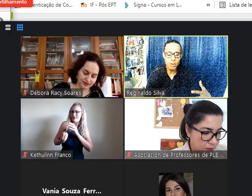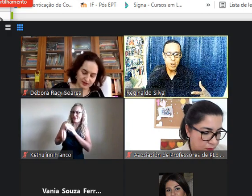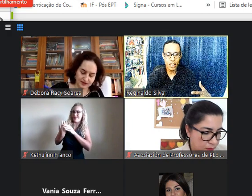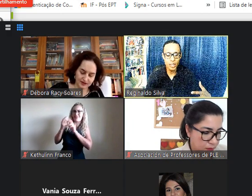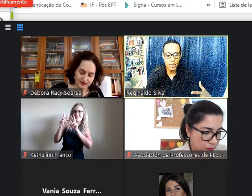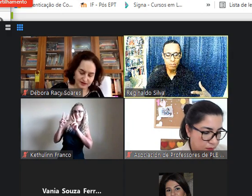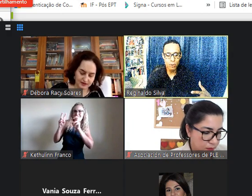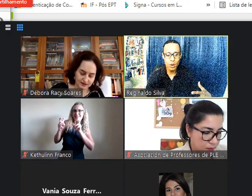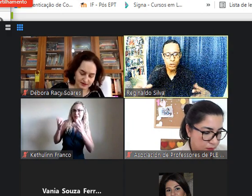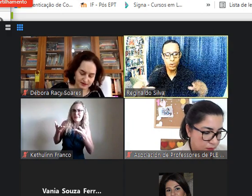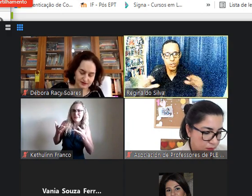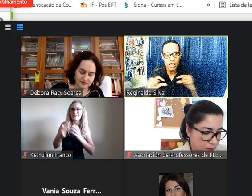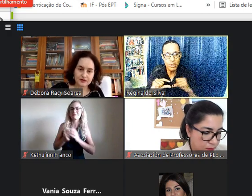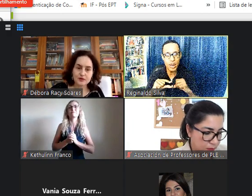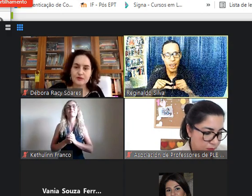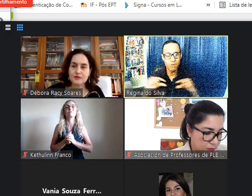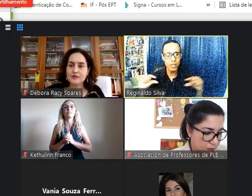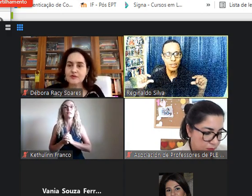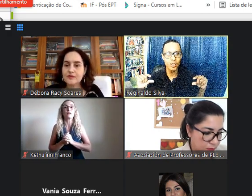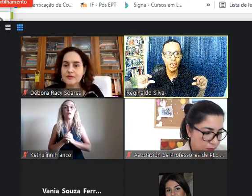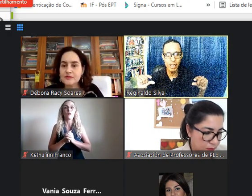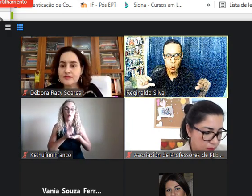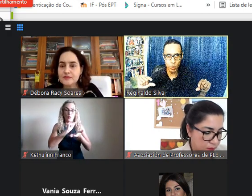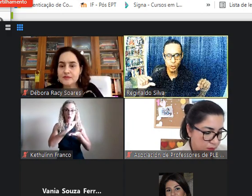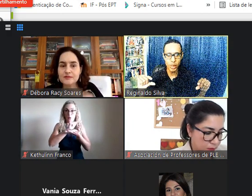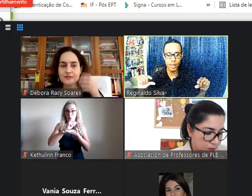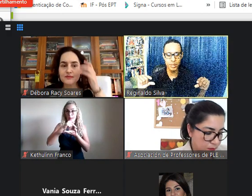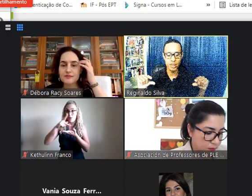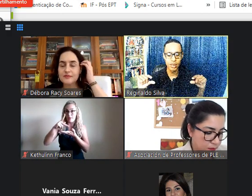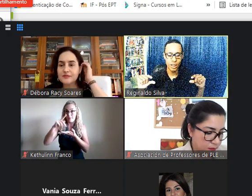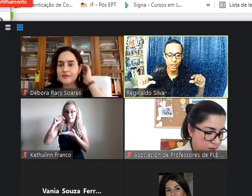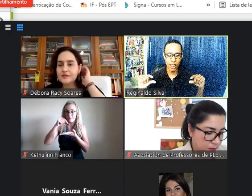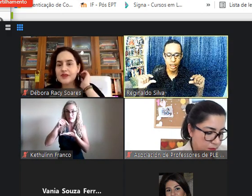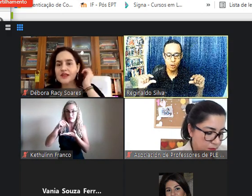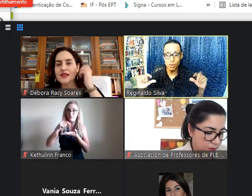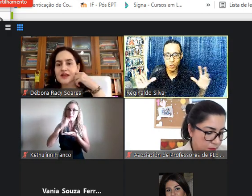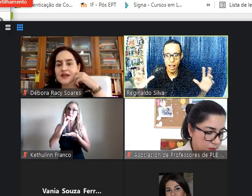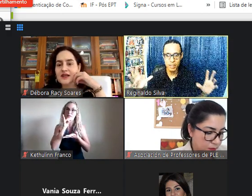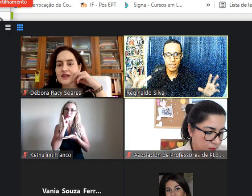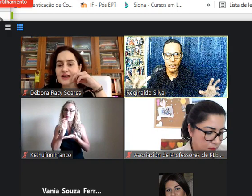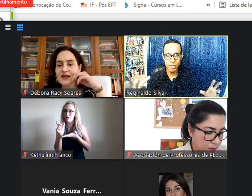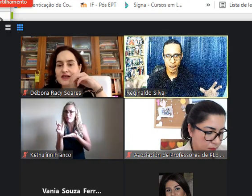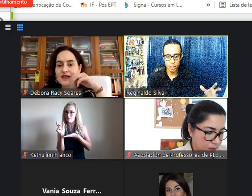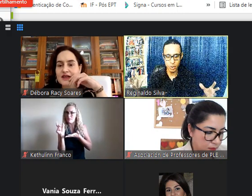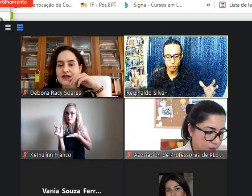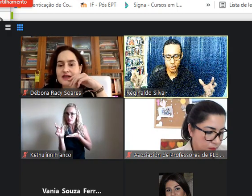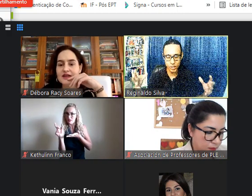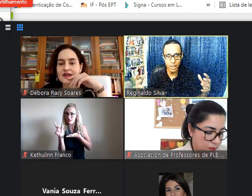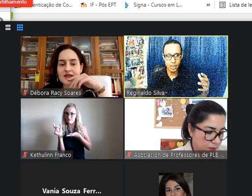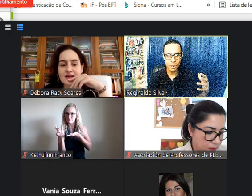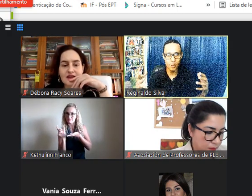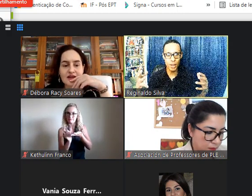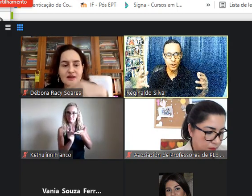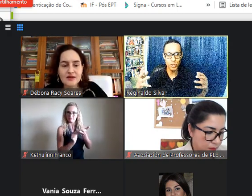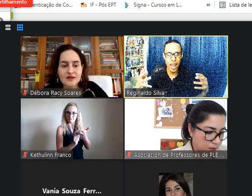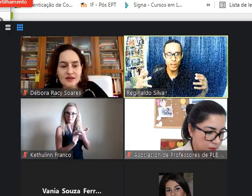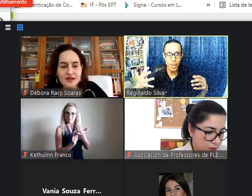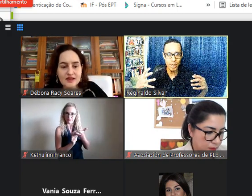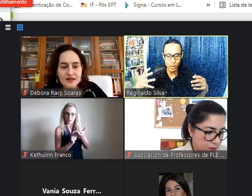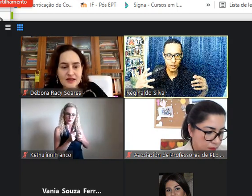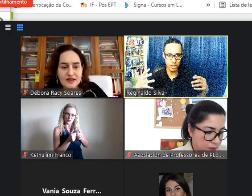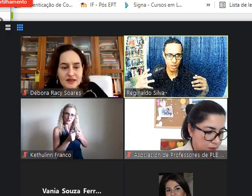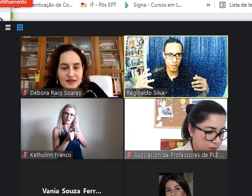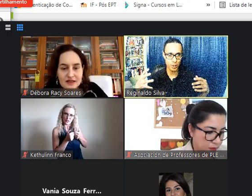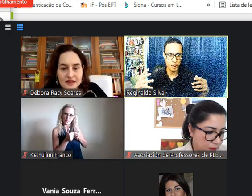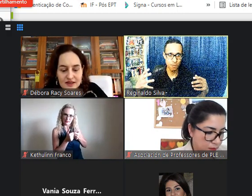Esse aplicativo, quando você escreve em língua portuguesa uma frase, ele traz para você ali um resultado em